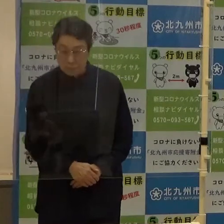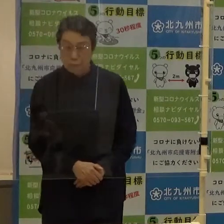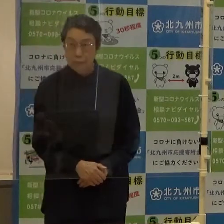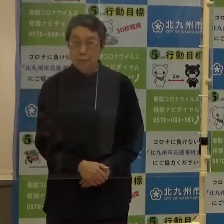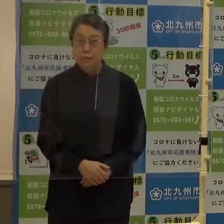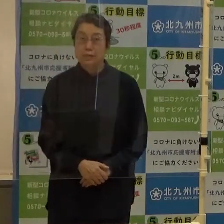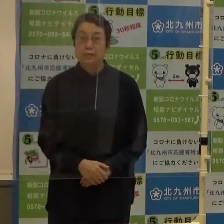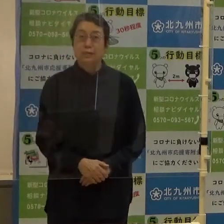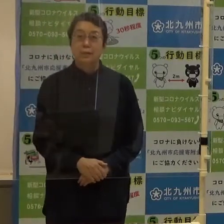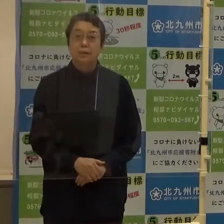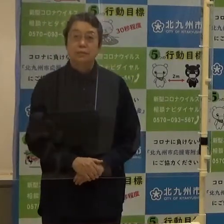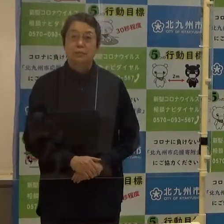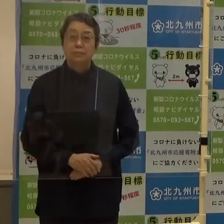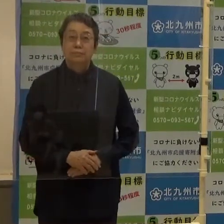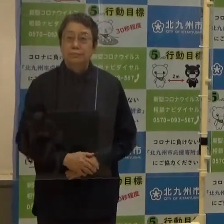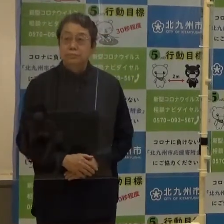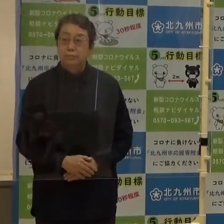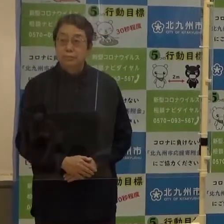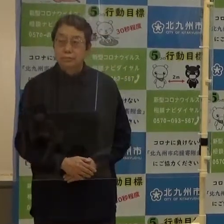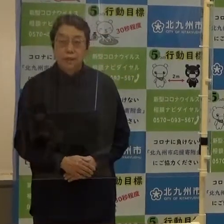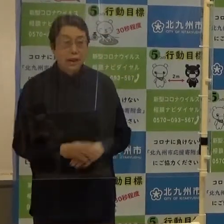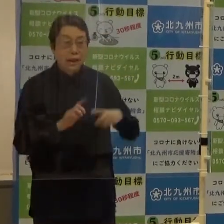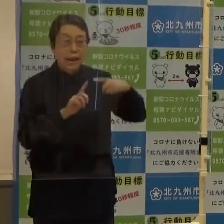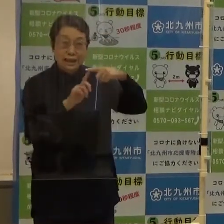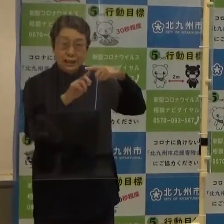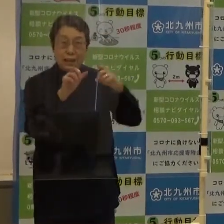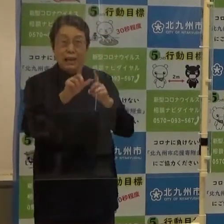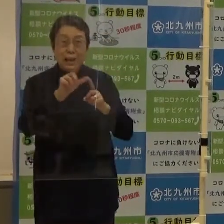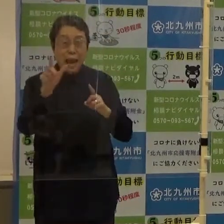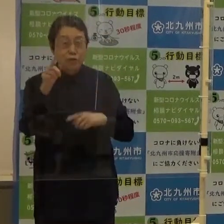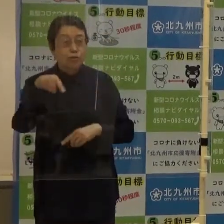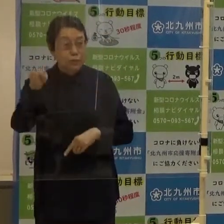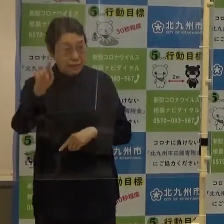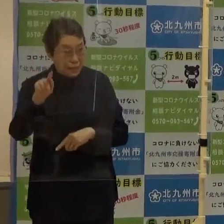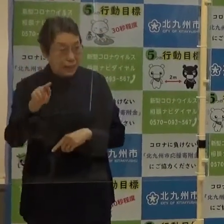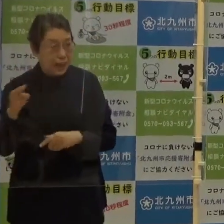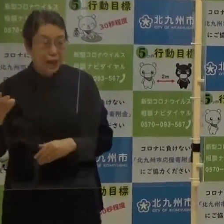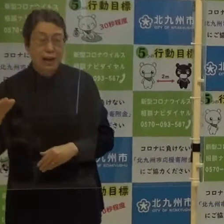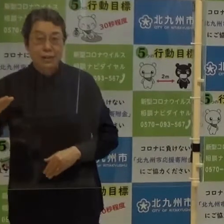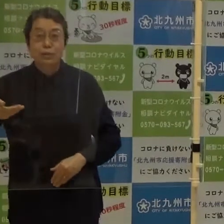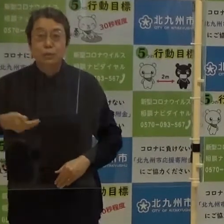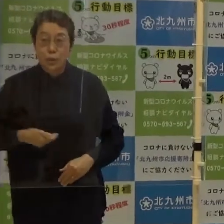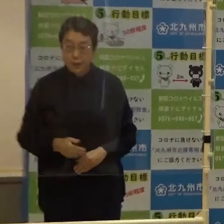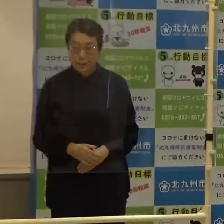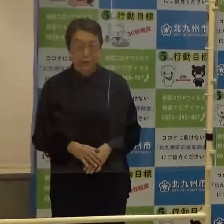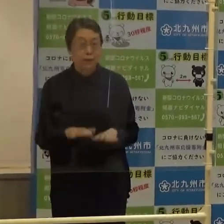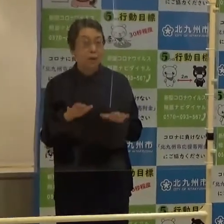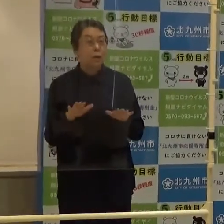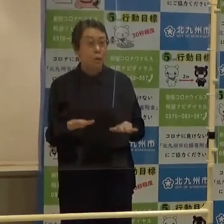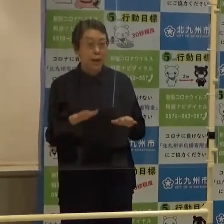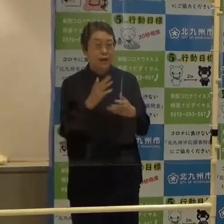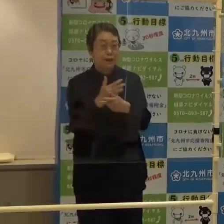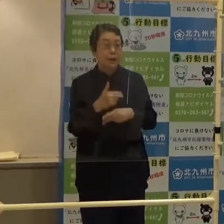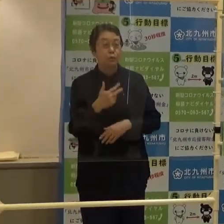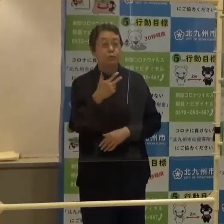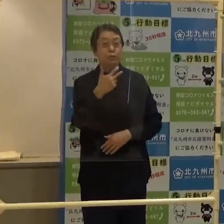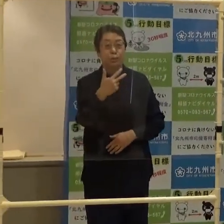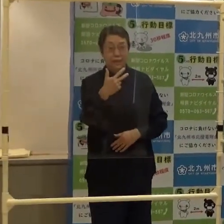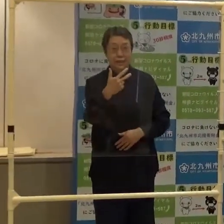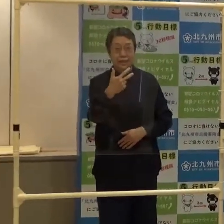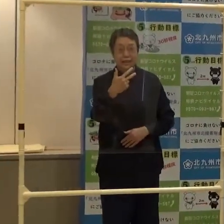TNC の柳本と申します。 北九州市では第2波